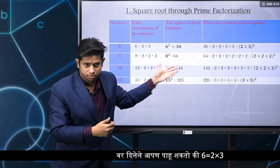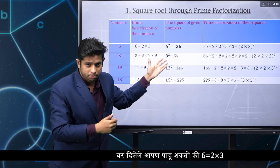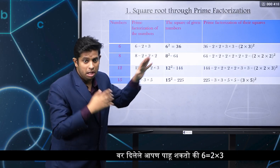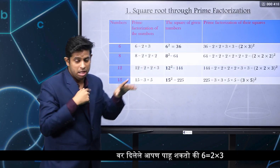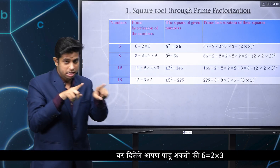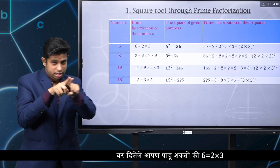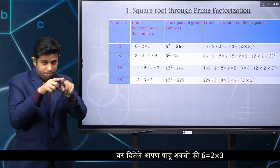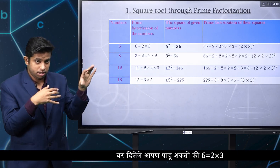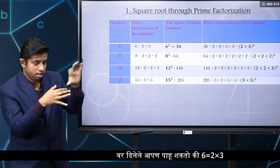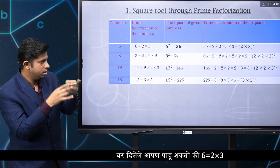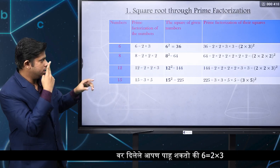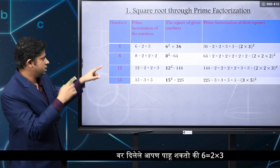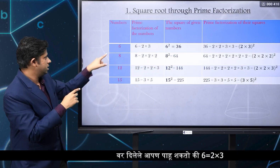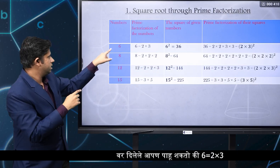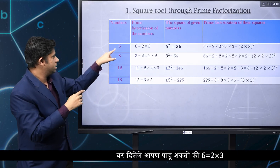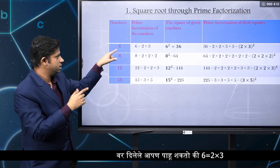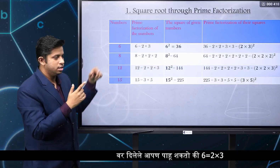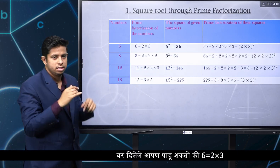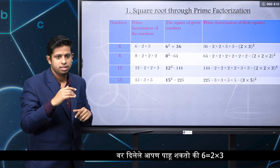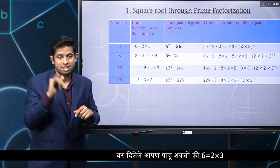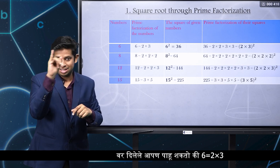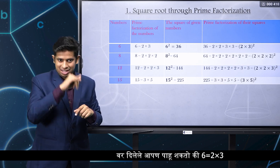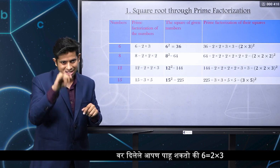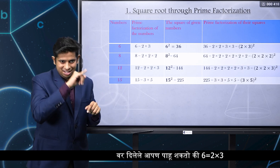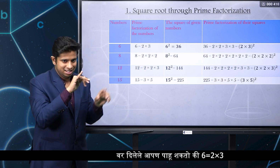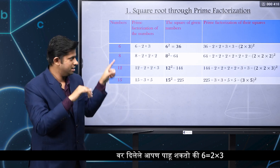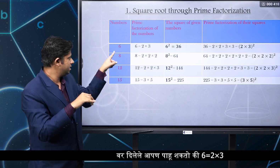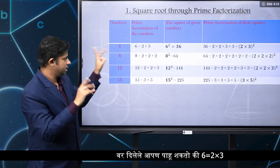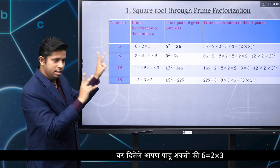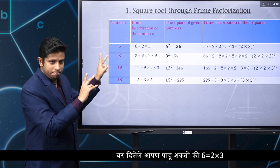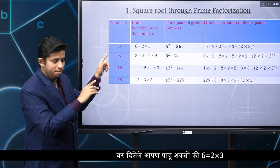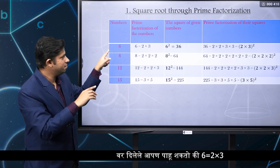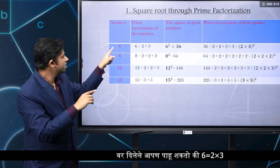वर दिलेले आपण पाहू शकतो की 6 बरोबर 2 गुणिले 3